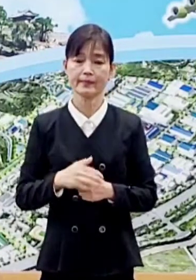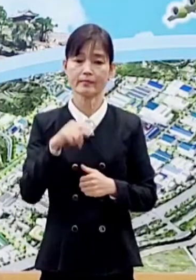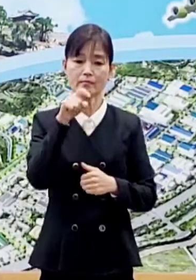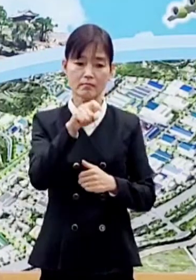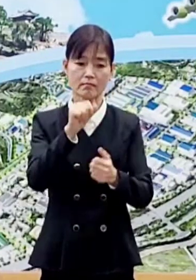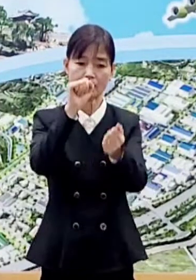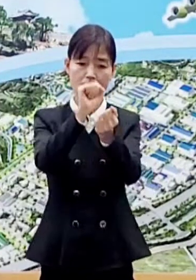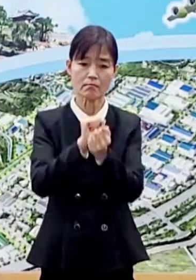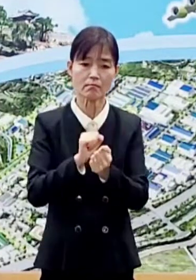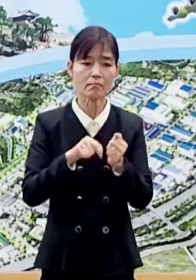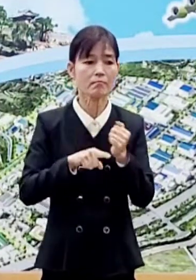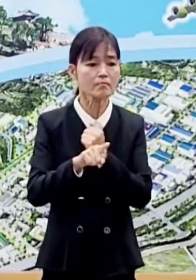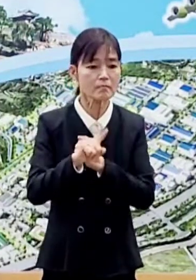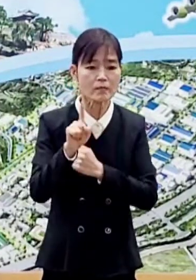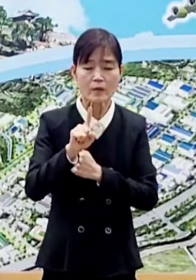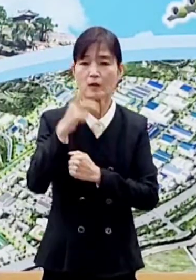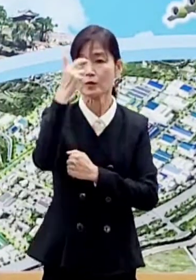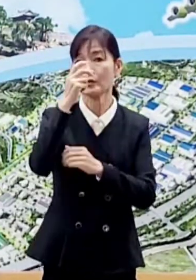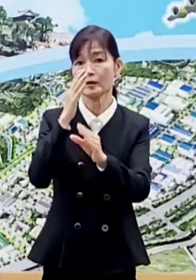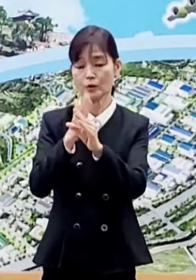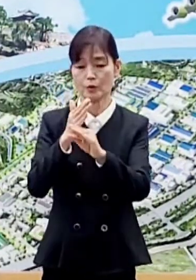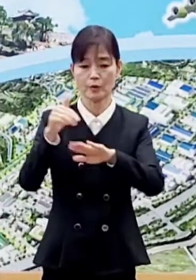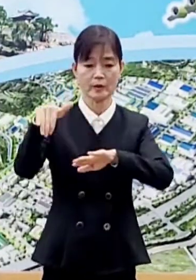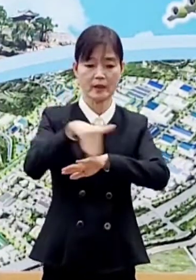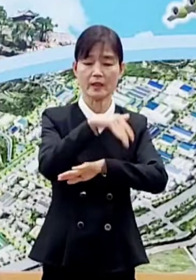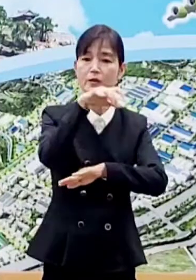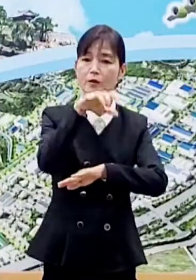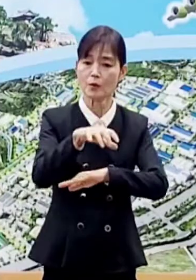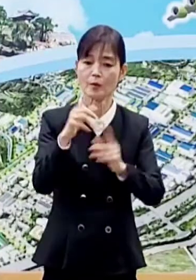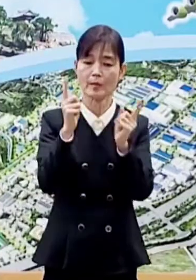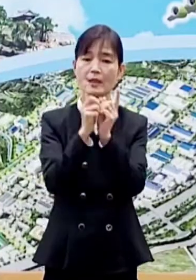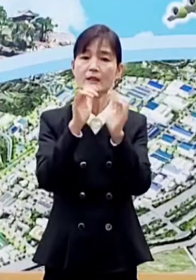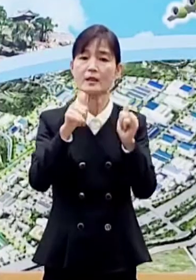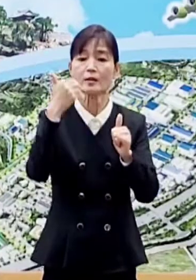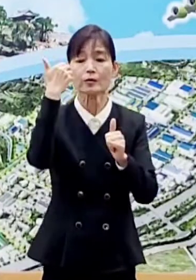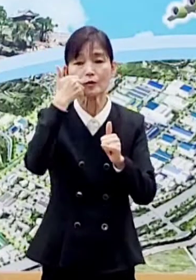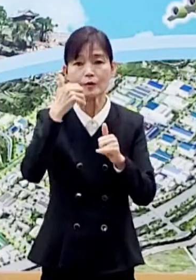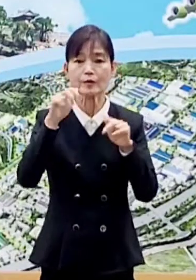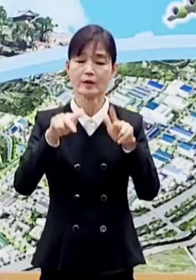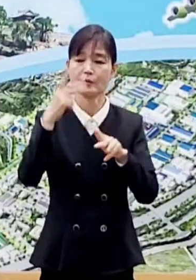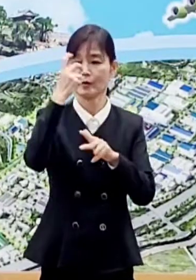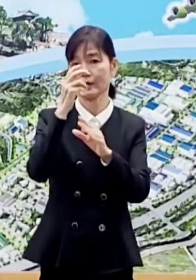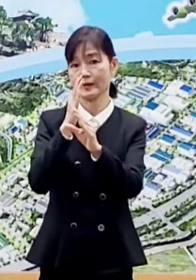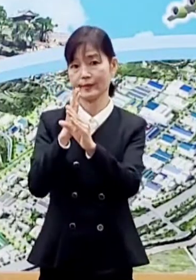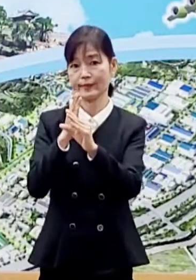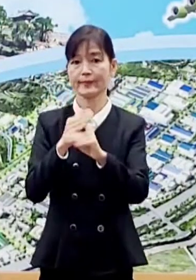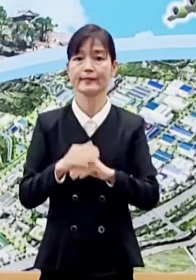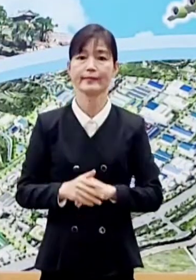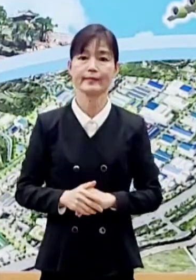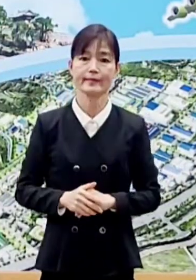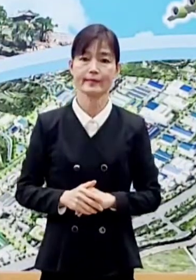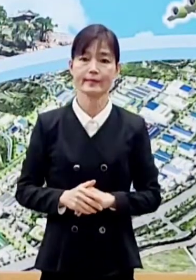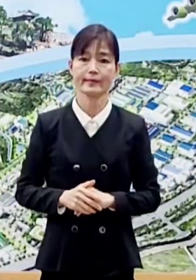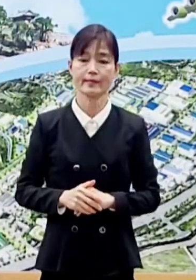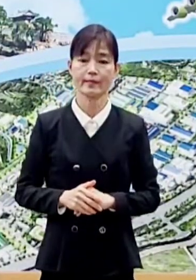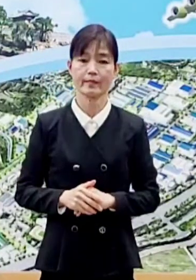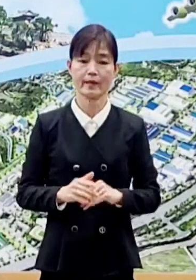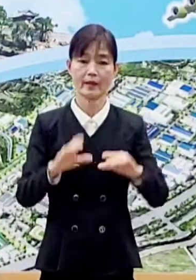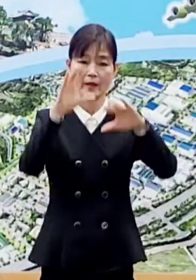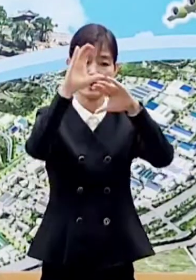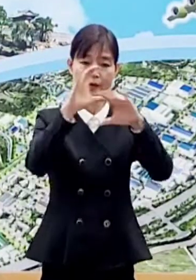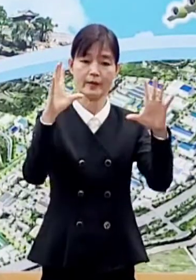이분들의 감염 경로는 조사 중이고 이동 동선, 접촉자 동선 노출자는 파악 중입니다.